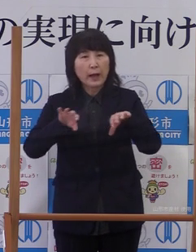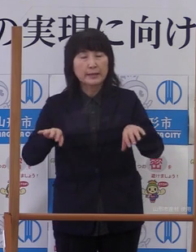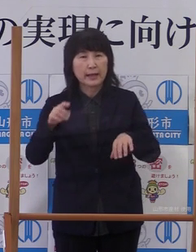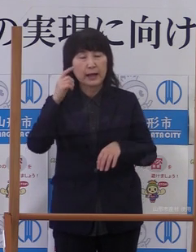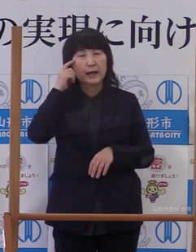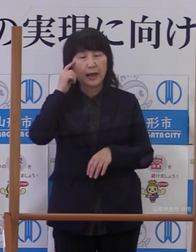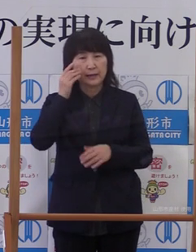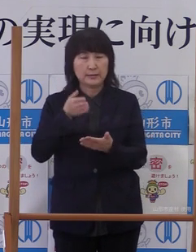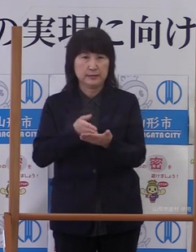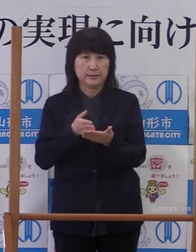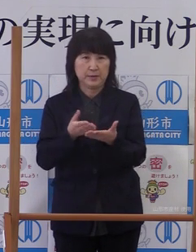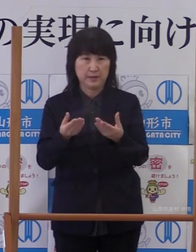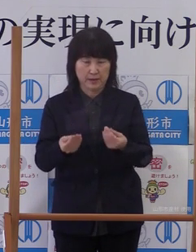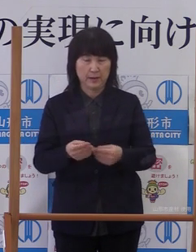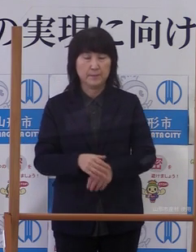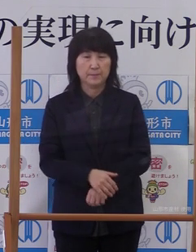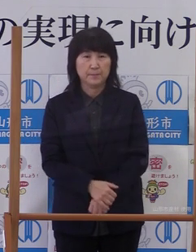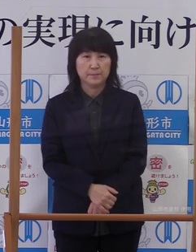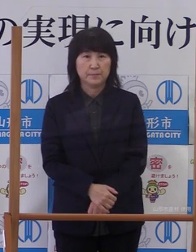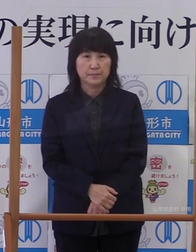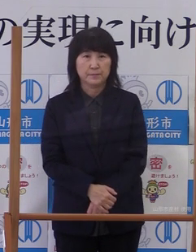ていると申し上げました。